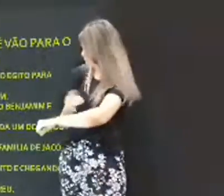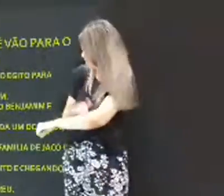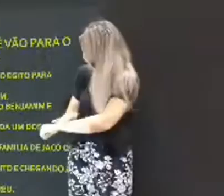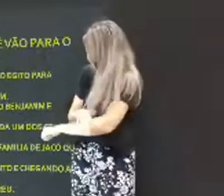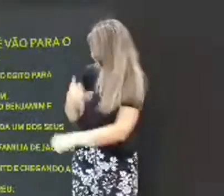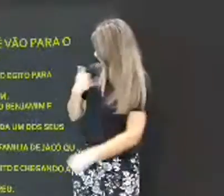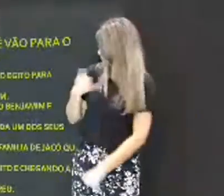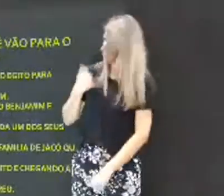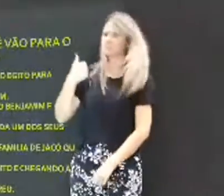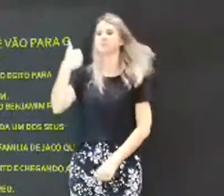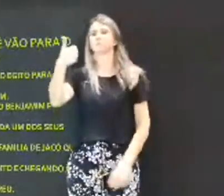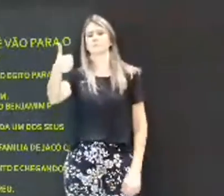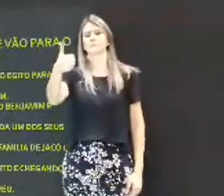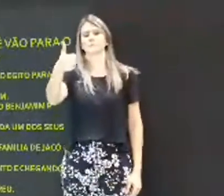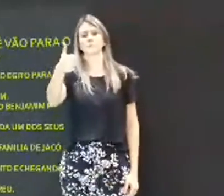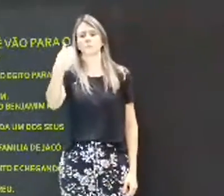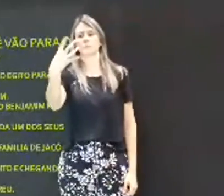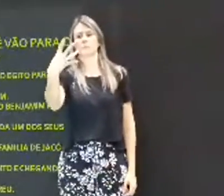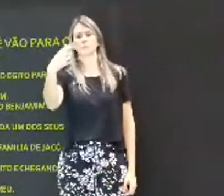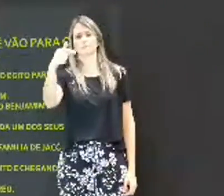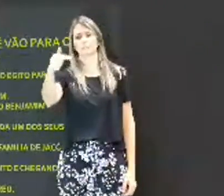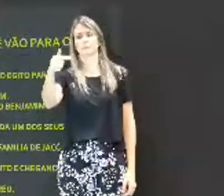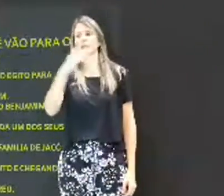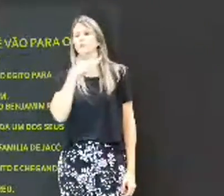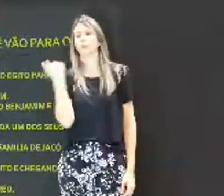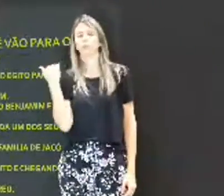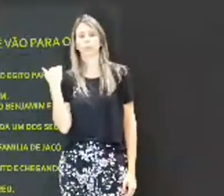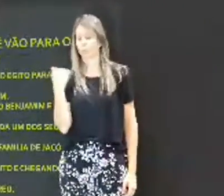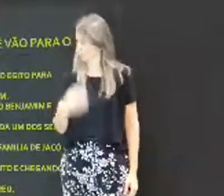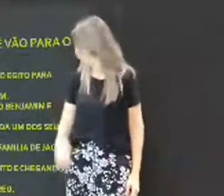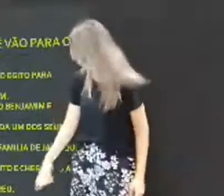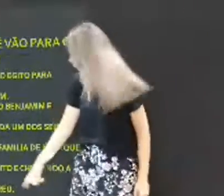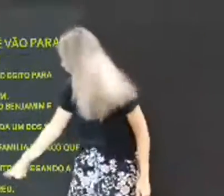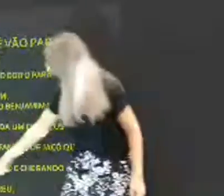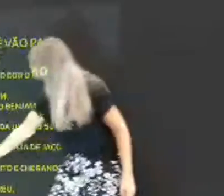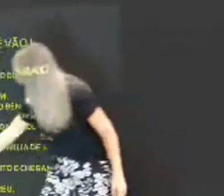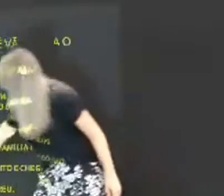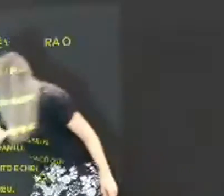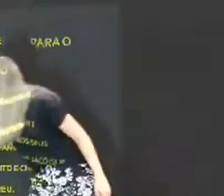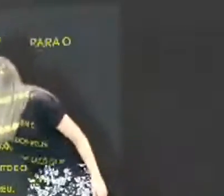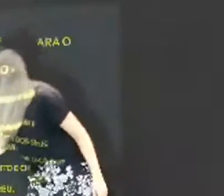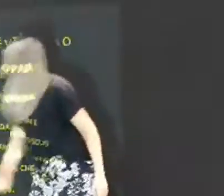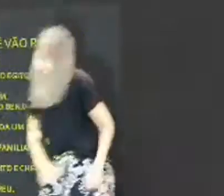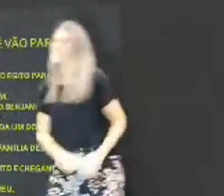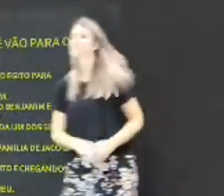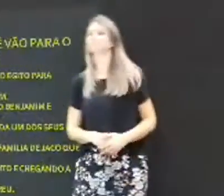depois, né, com a idade de 147 anos de idade, Jacó morreu.